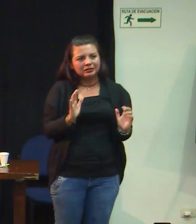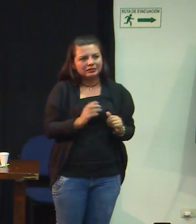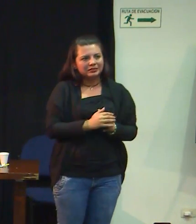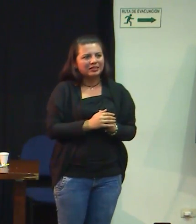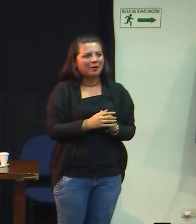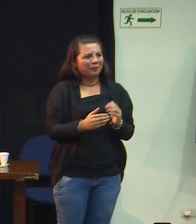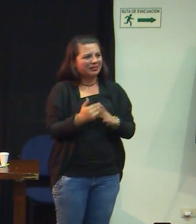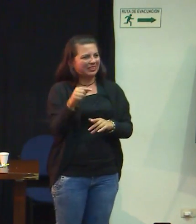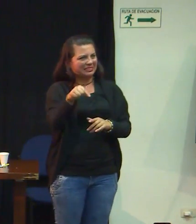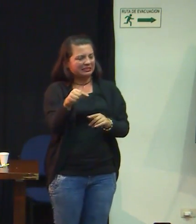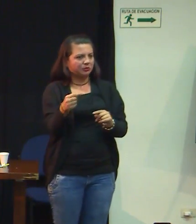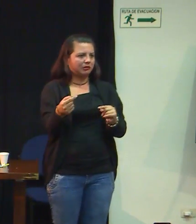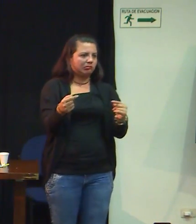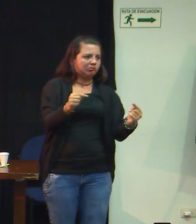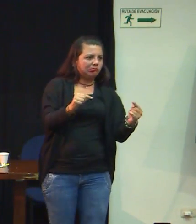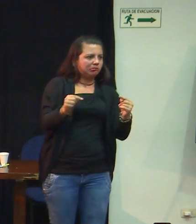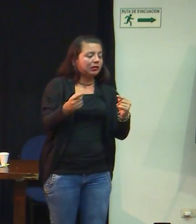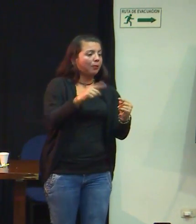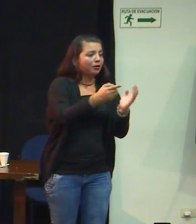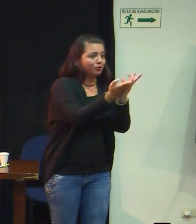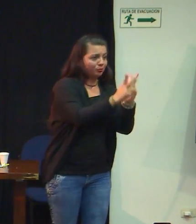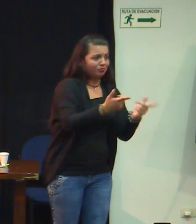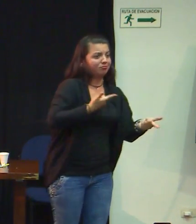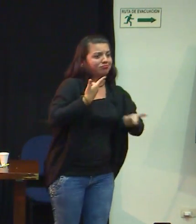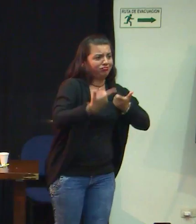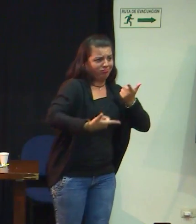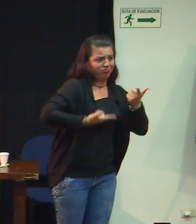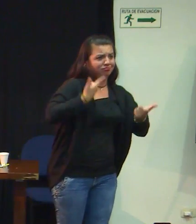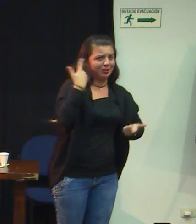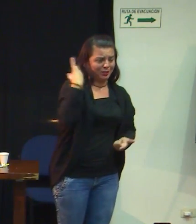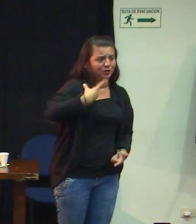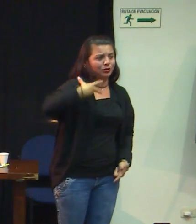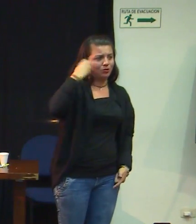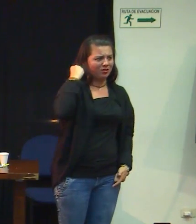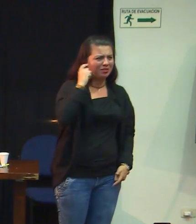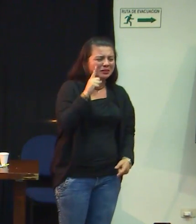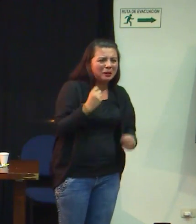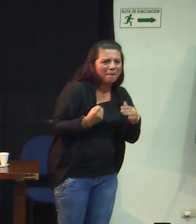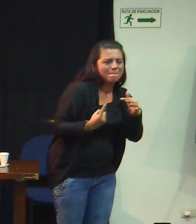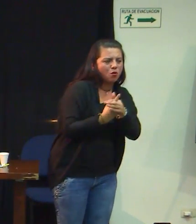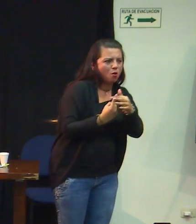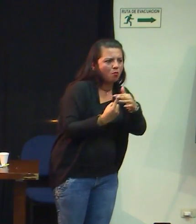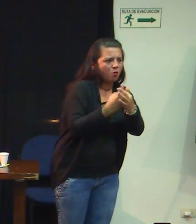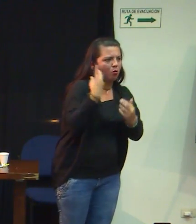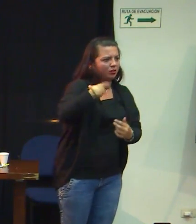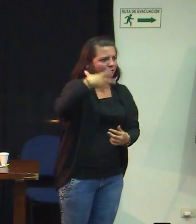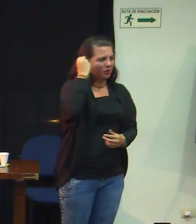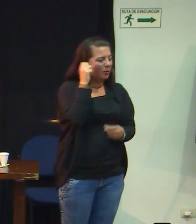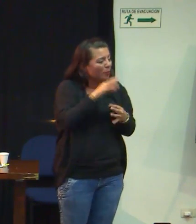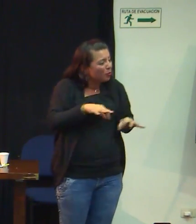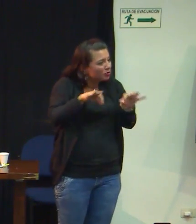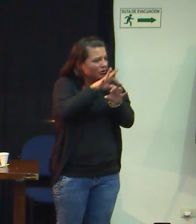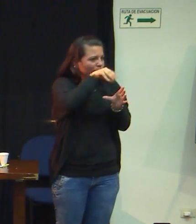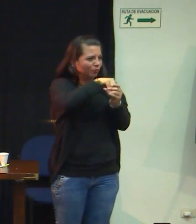unas disputas y unas luchas estudiantiles históricas, pero aparte históricas del momento coyuntural en la universidad